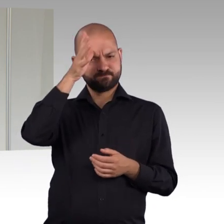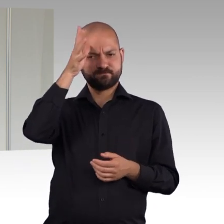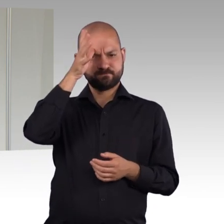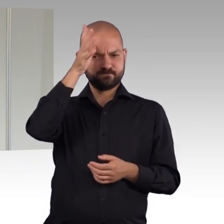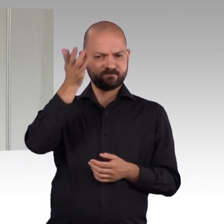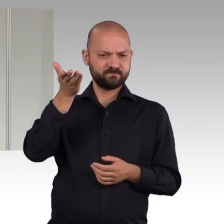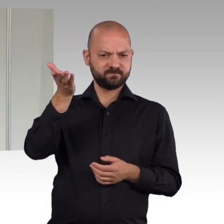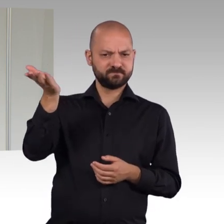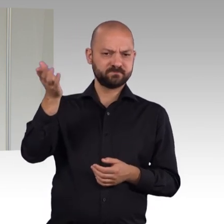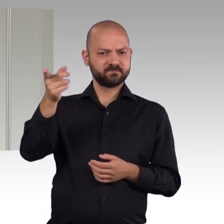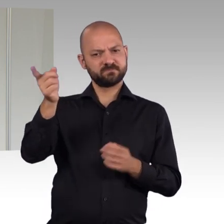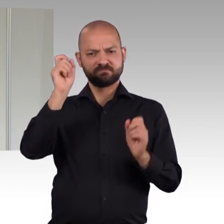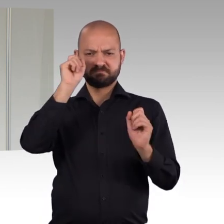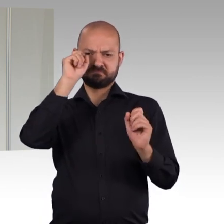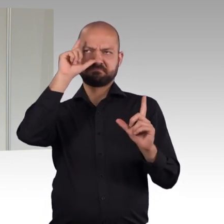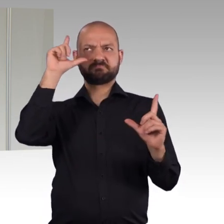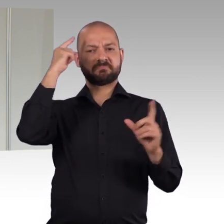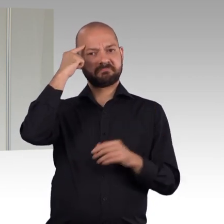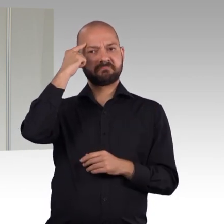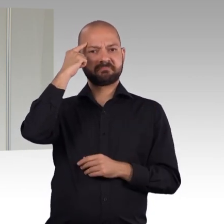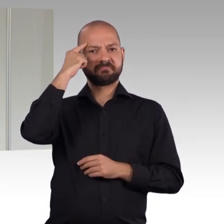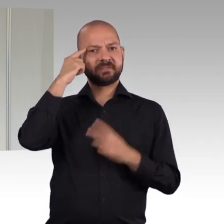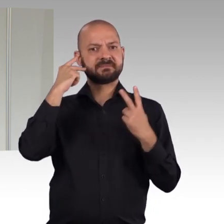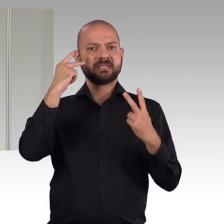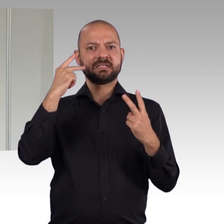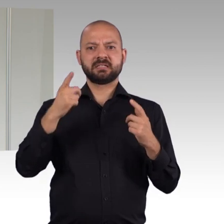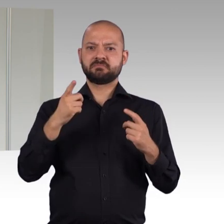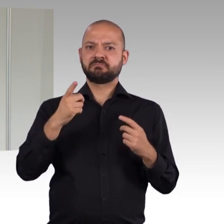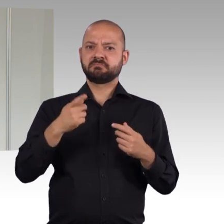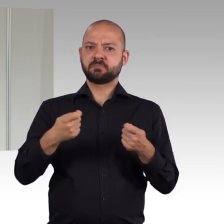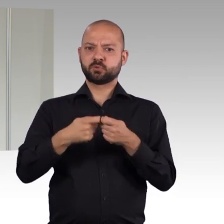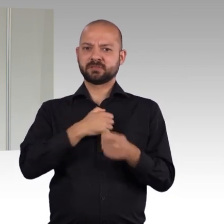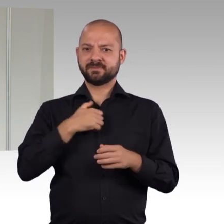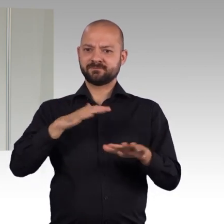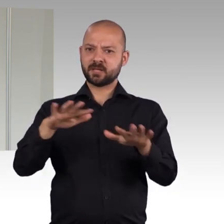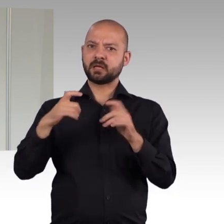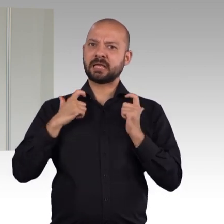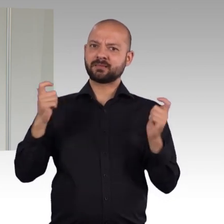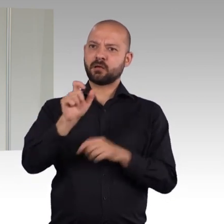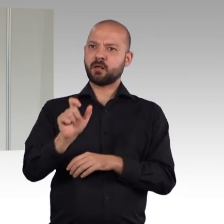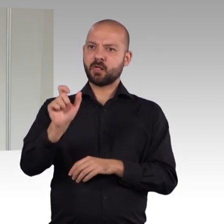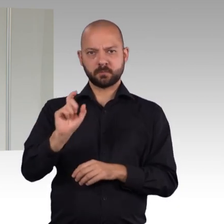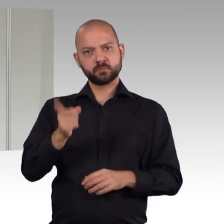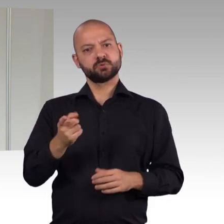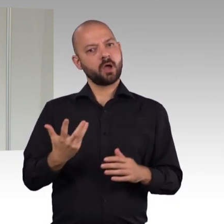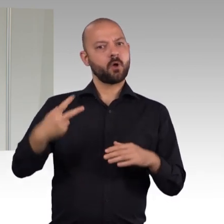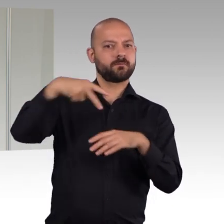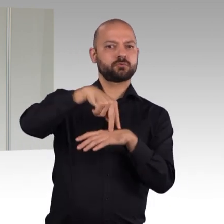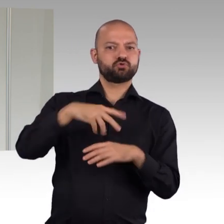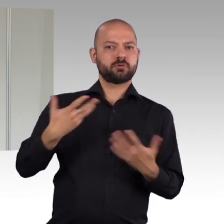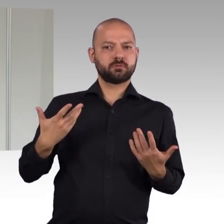Zusammenhang, Sie haben ja durchaus, wie auch manch ein anderer, einen bemerkenswerten beruflichen Weg hinter sich, sodass man denken